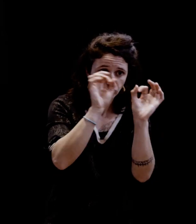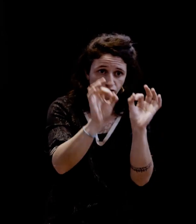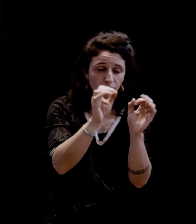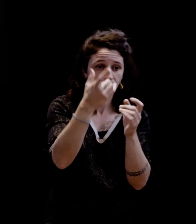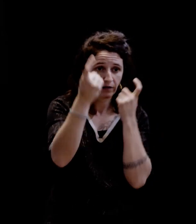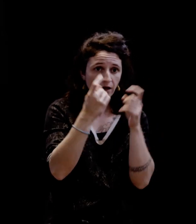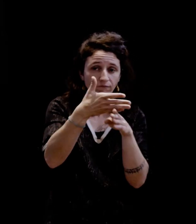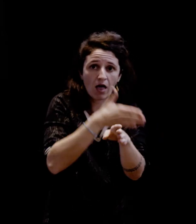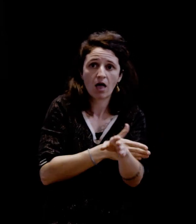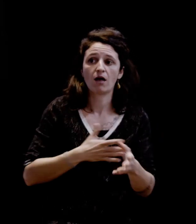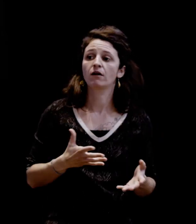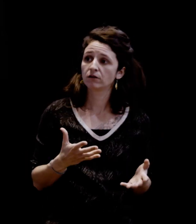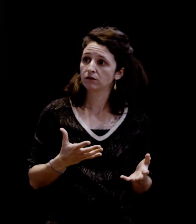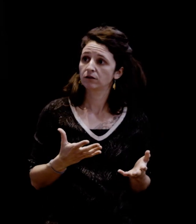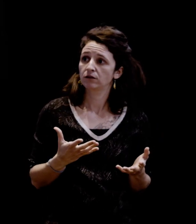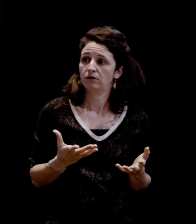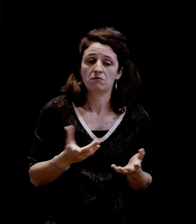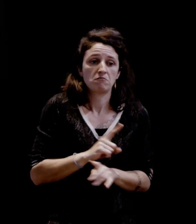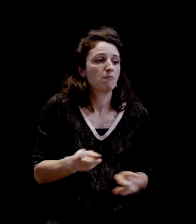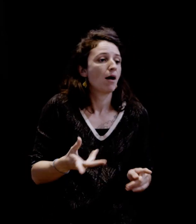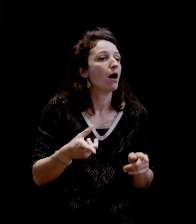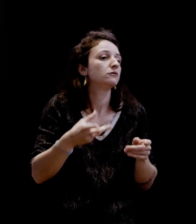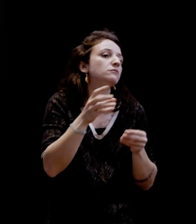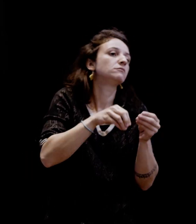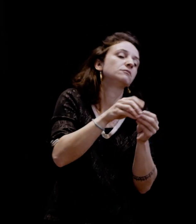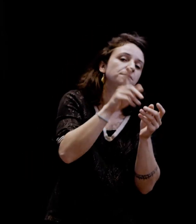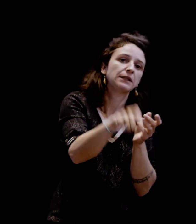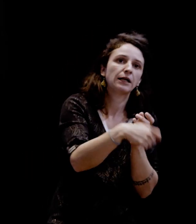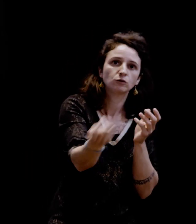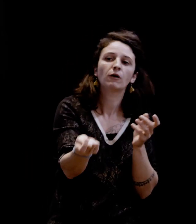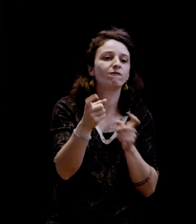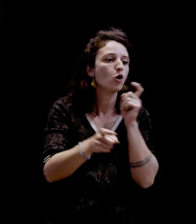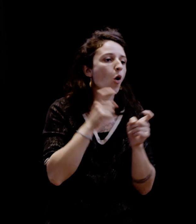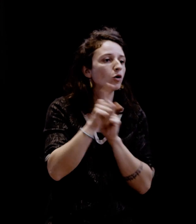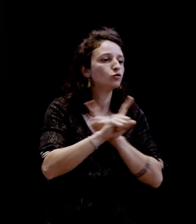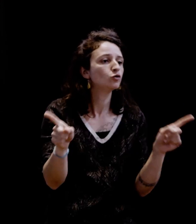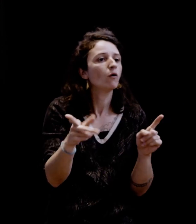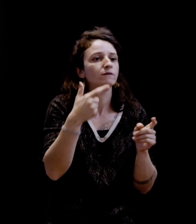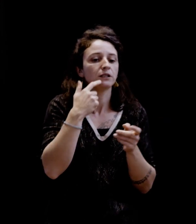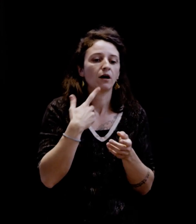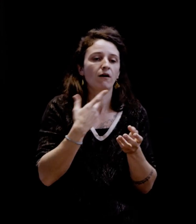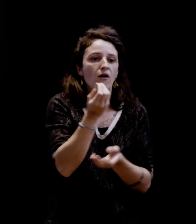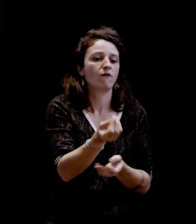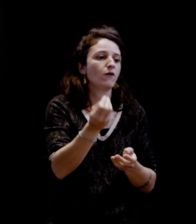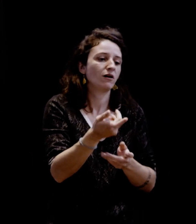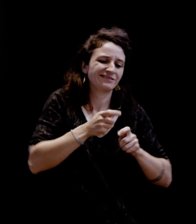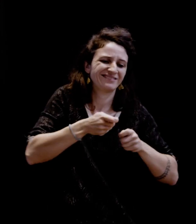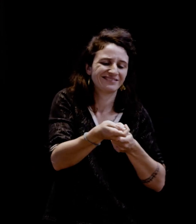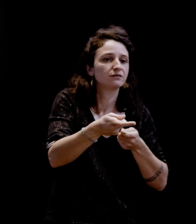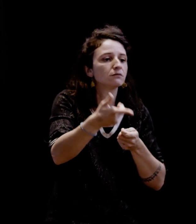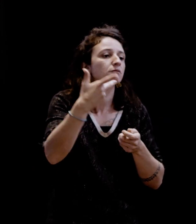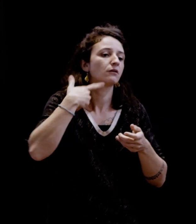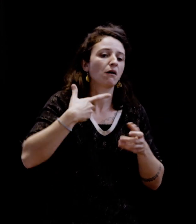pour le patient. On va pas s'acharner sur un enfant sans sédation, sans réfléchir, qui pleure, qui n'a pas envie de se faire